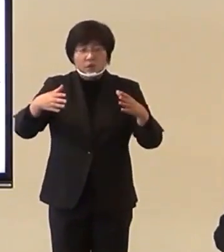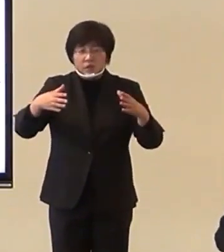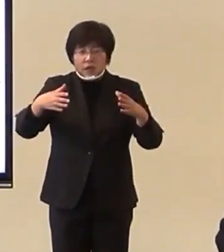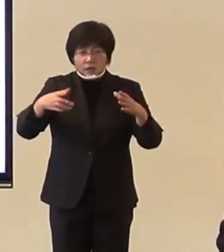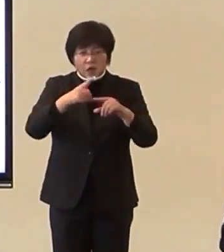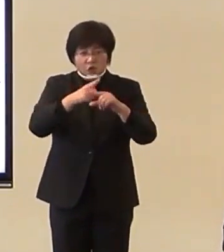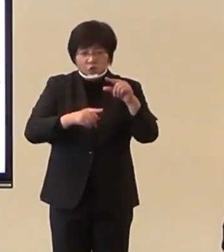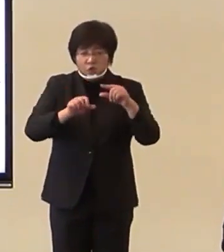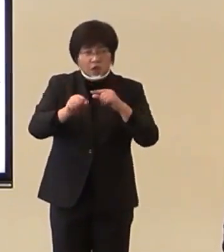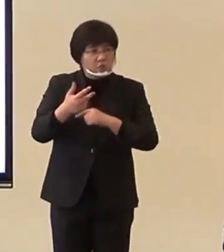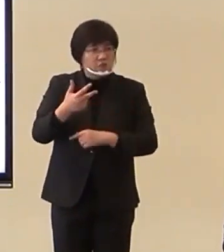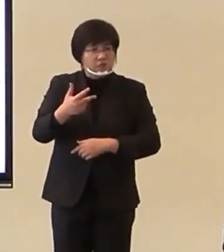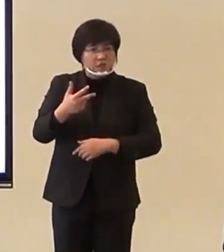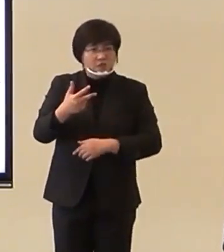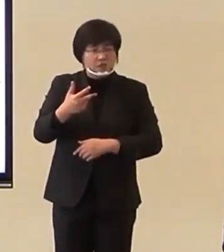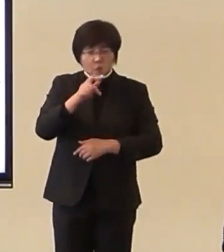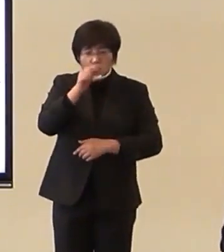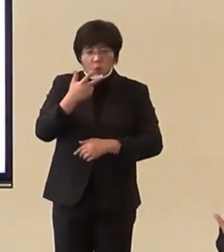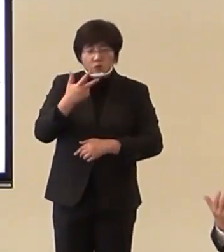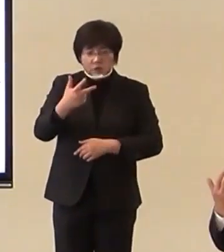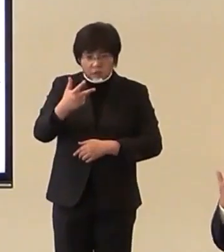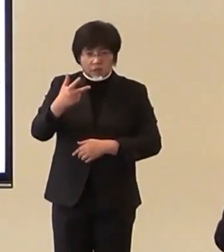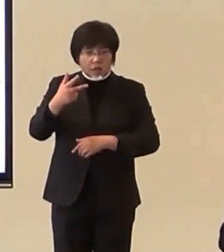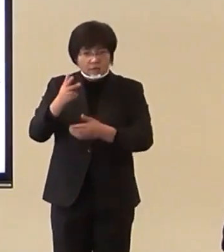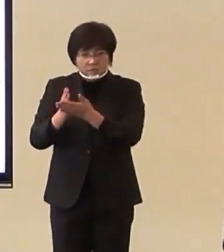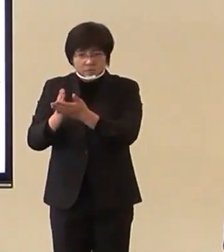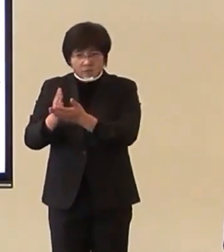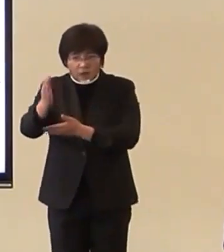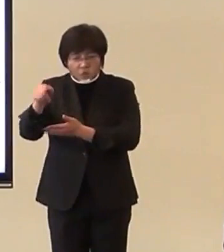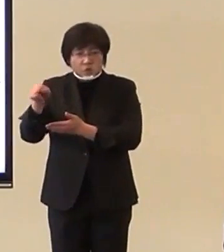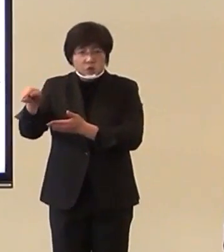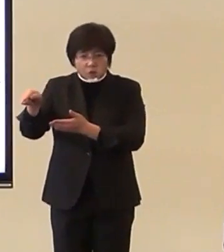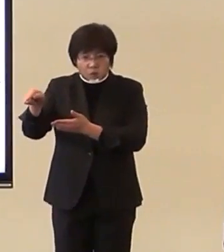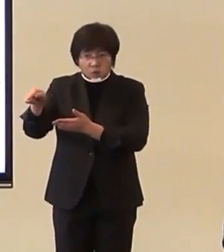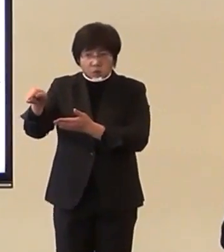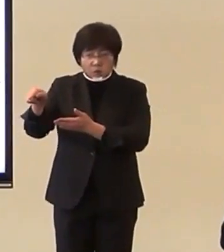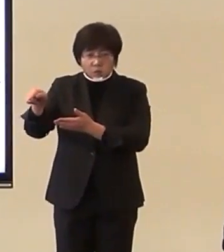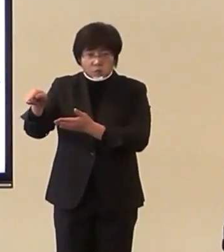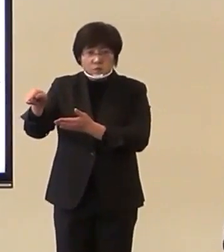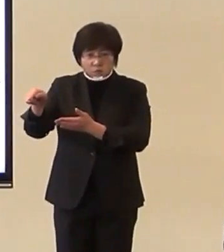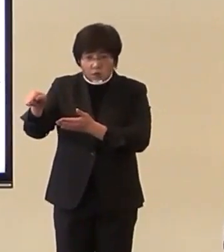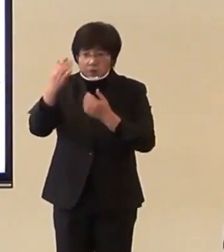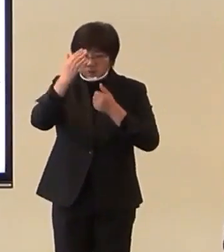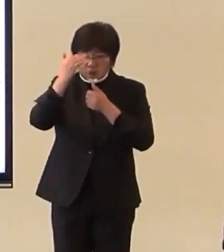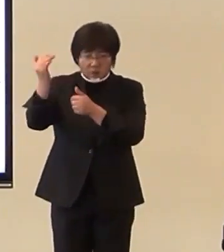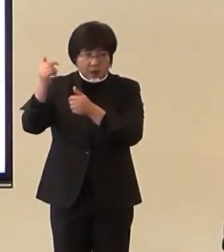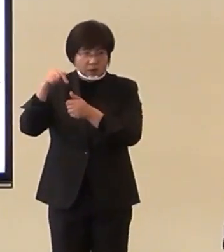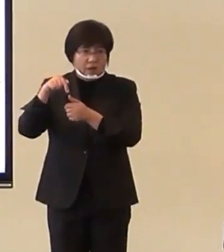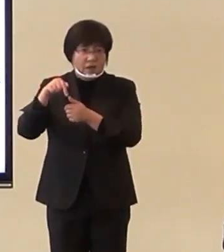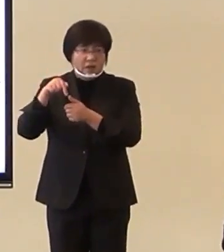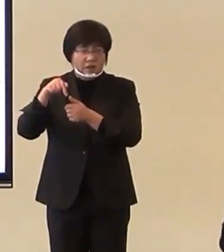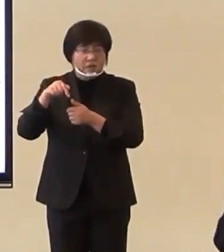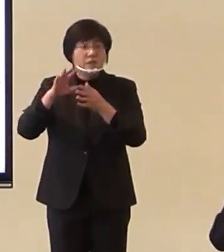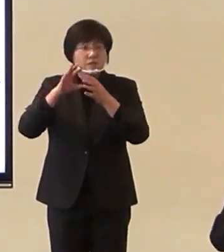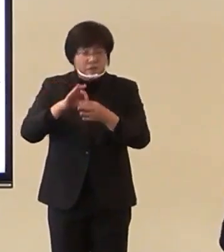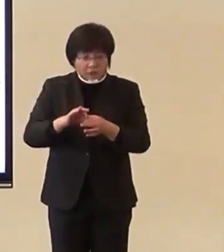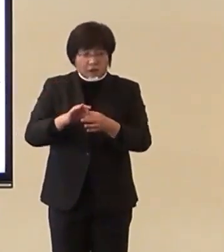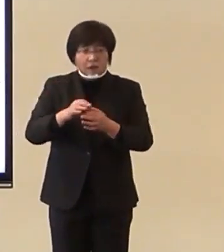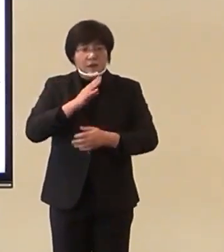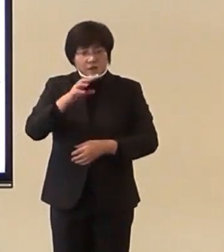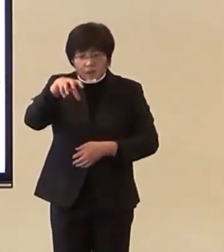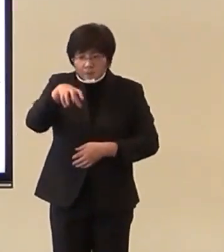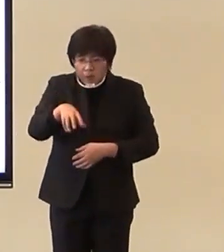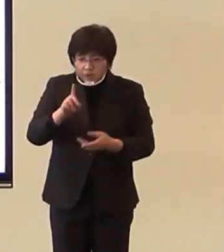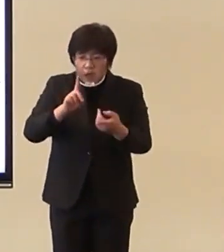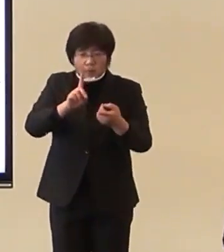核的なところの甲府市が動いてくださるって言って、まあ、お声かけてくださったんで、ここは現場としてどういう形で作り上